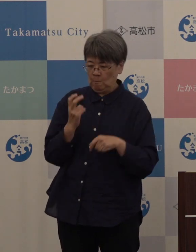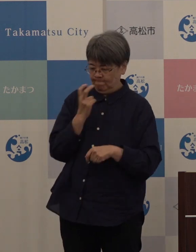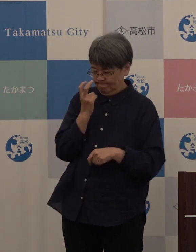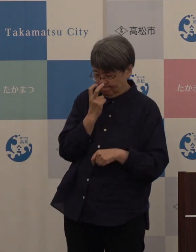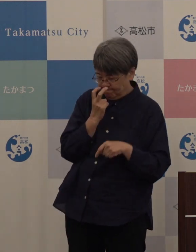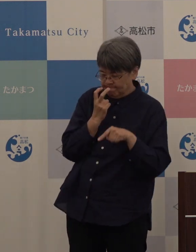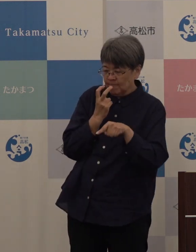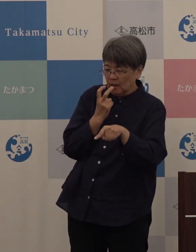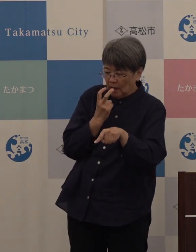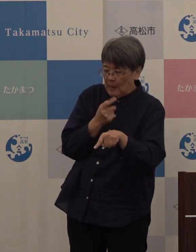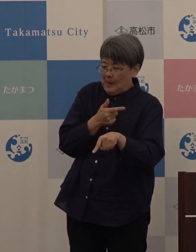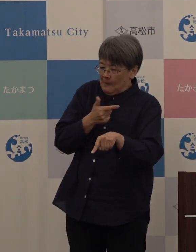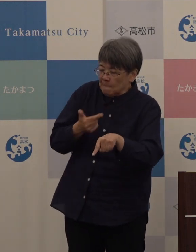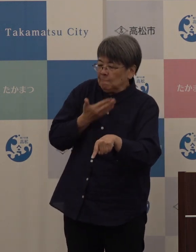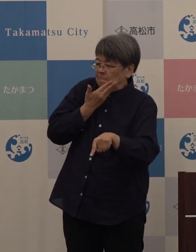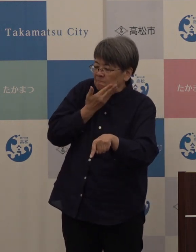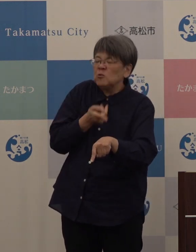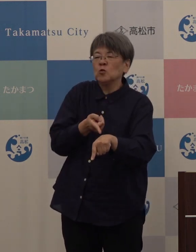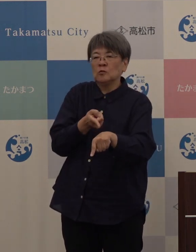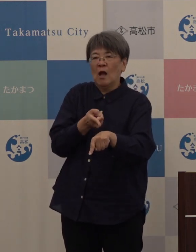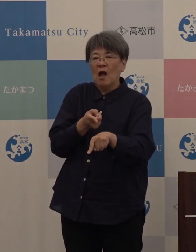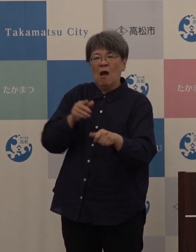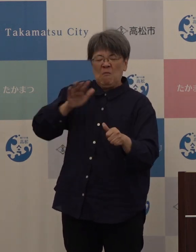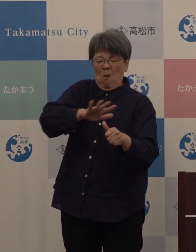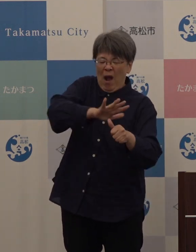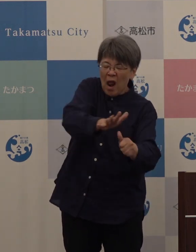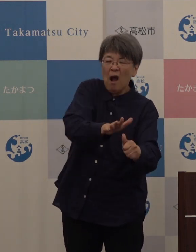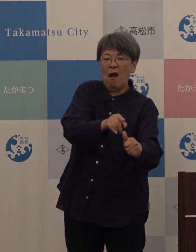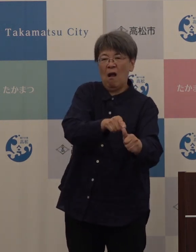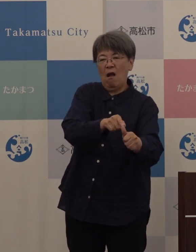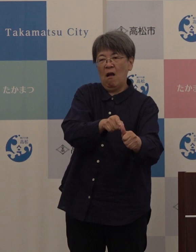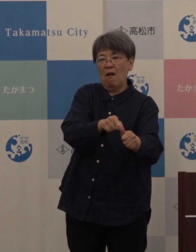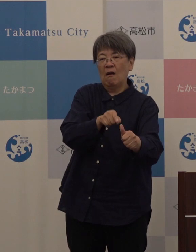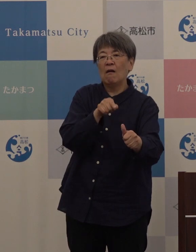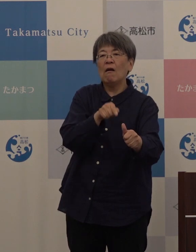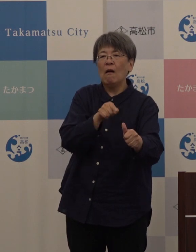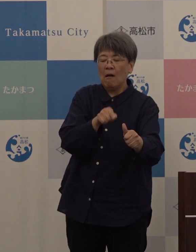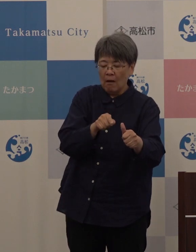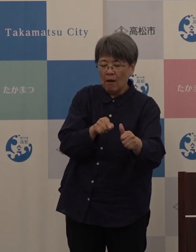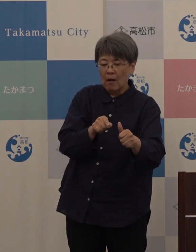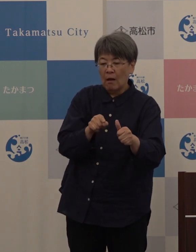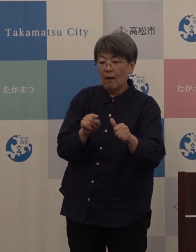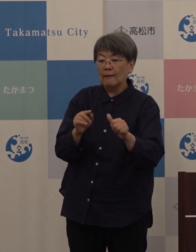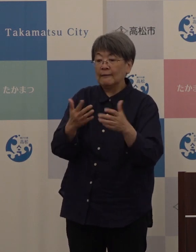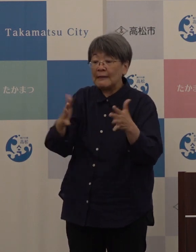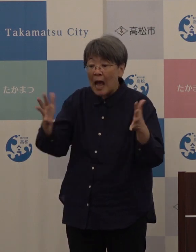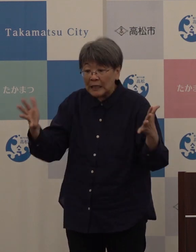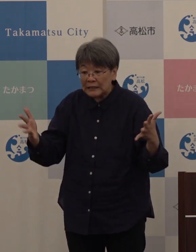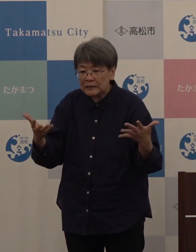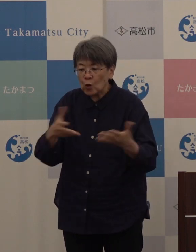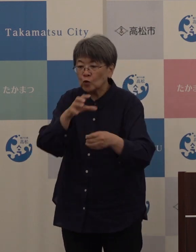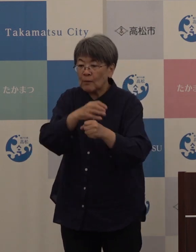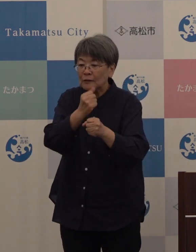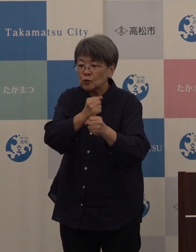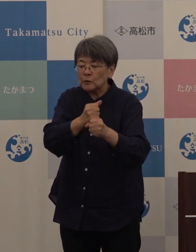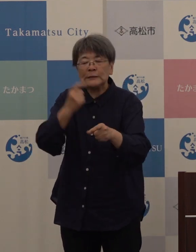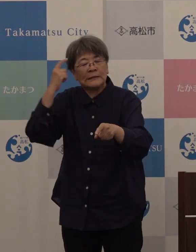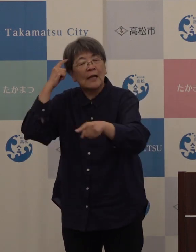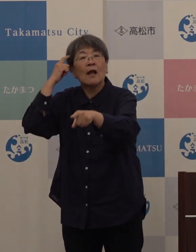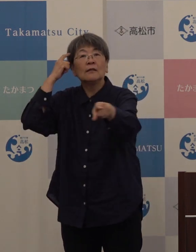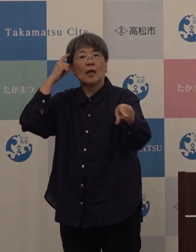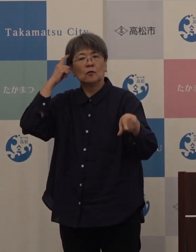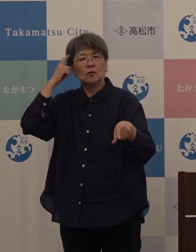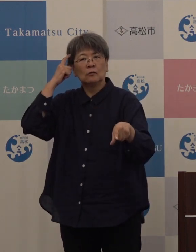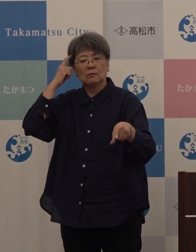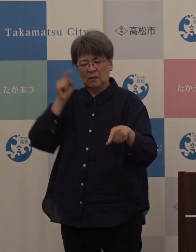果、これは非常に重大なパワハラ等をない職場づくりということにおいて非常に重大